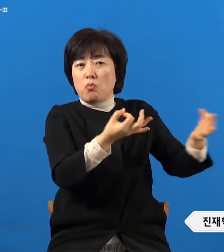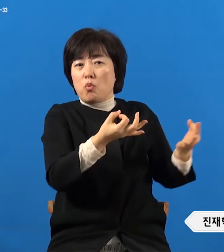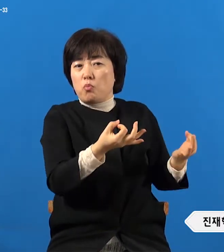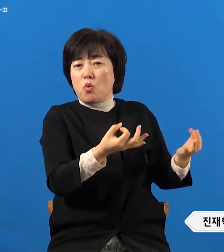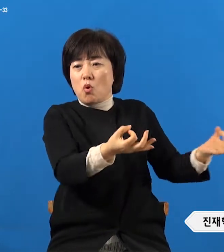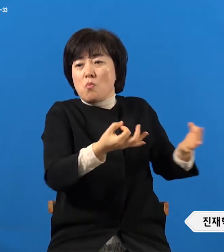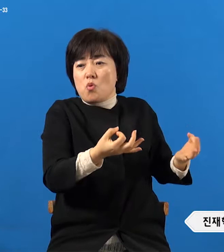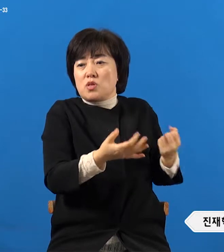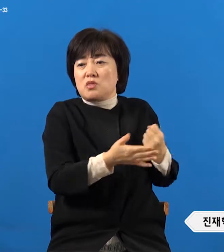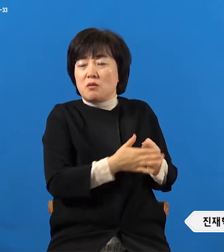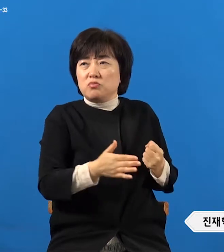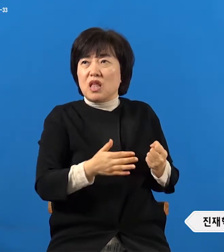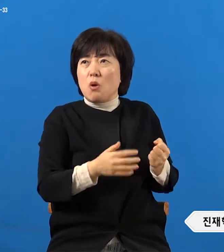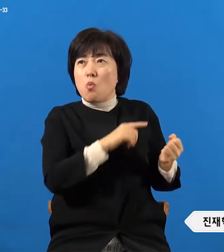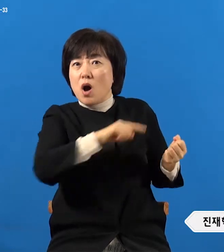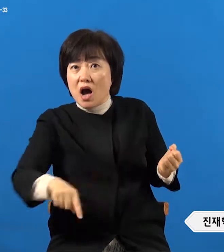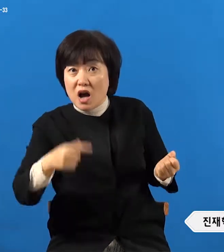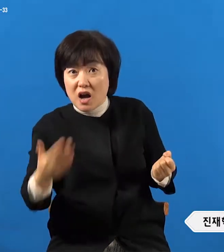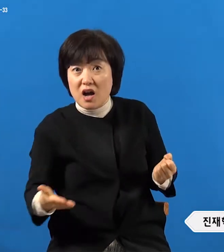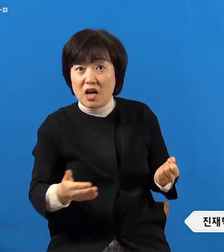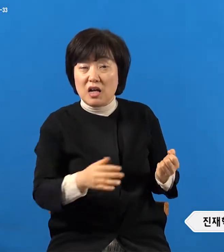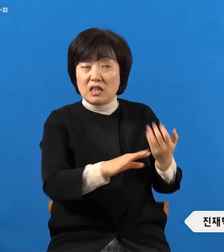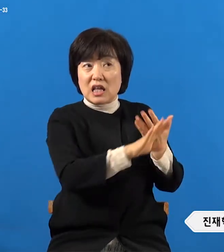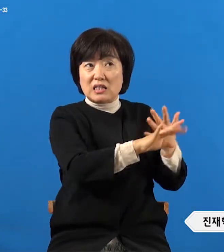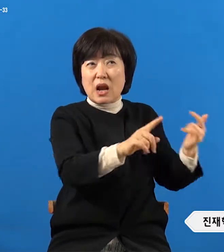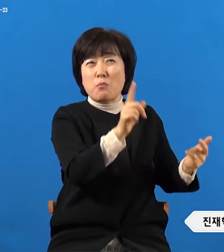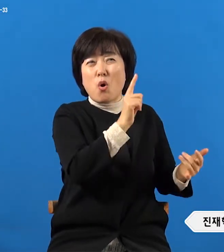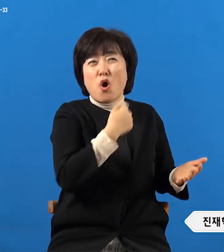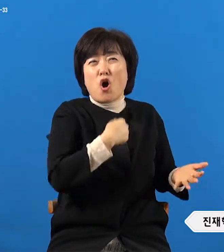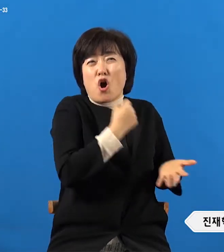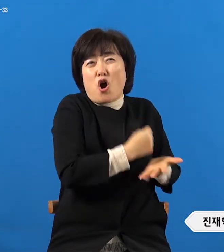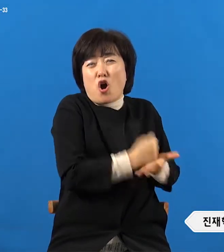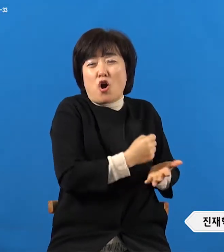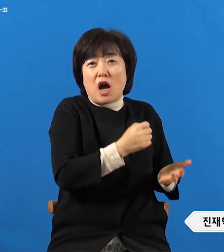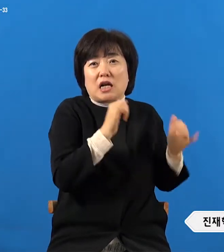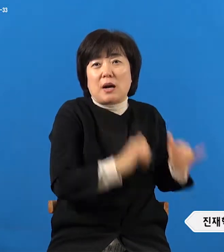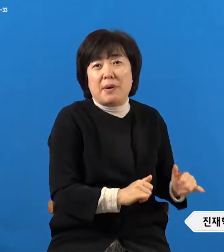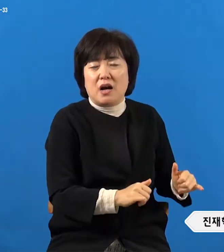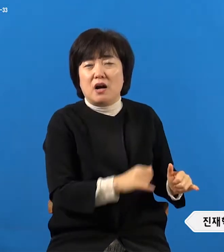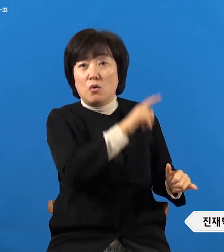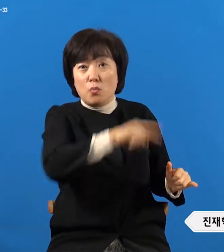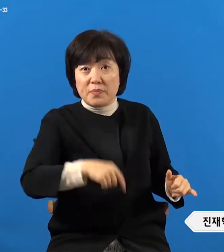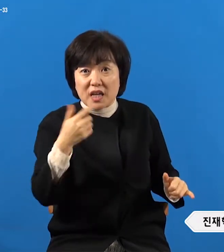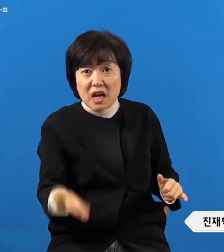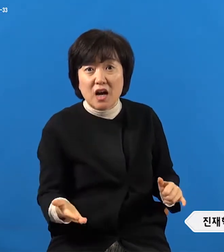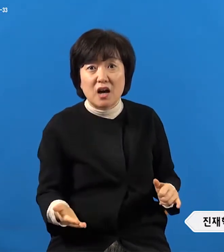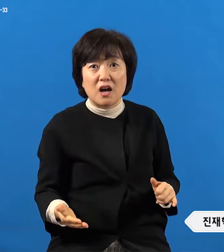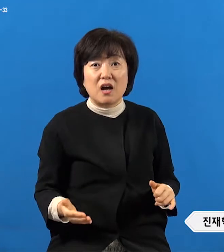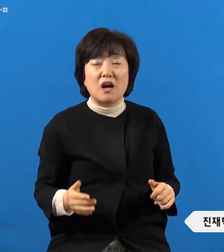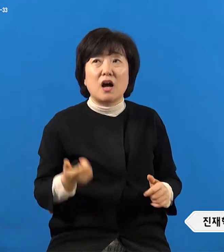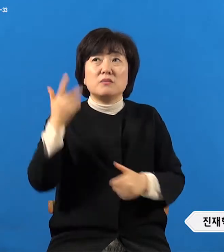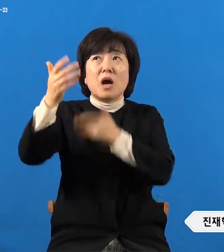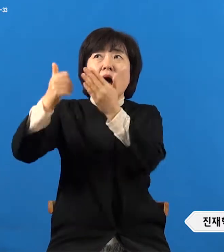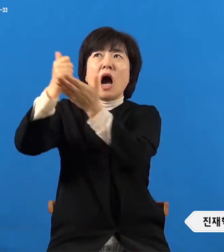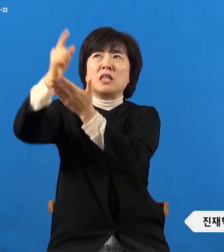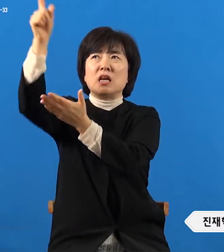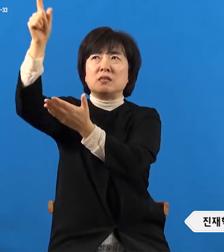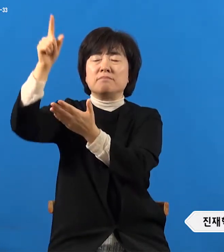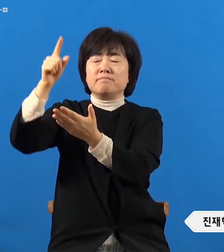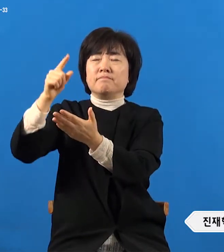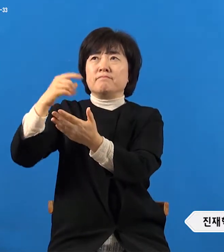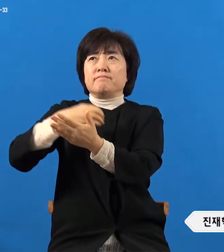우리를 움직입니까? 사람이 두려워서 우리가 움직입니까? 아니면 하나님이 두려워서 우리가 움직입니까?